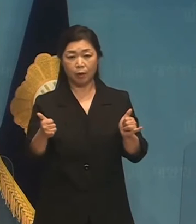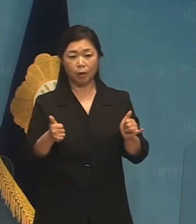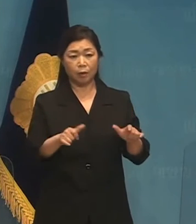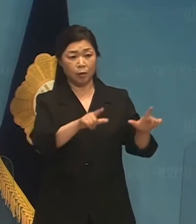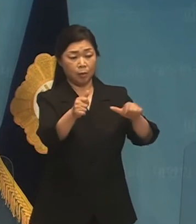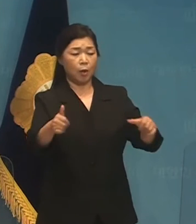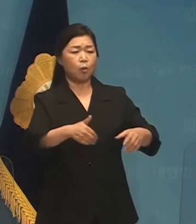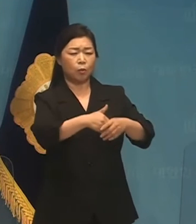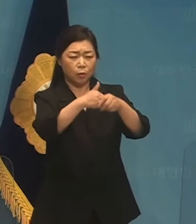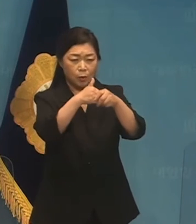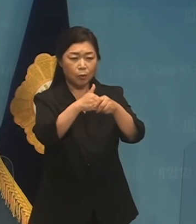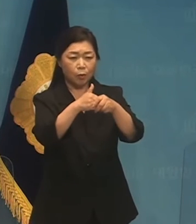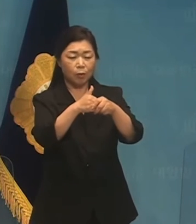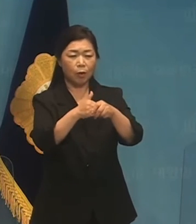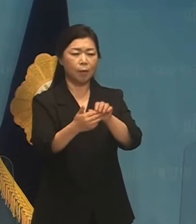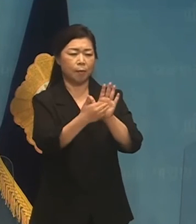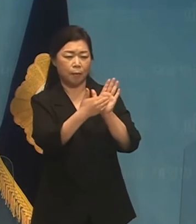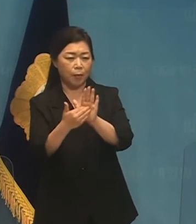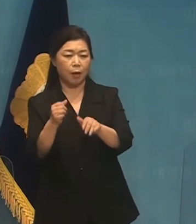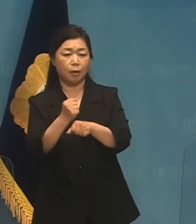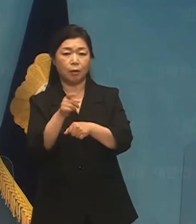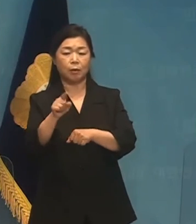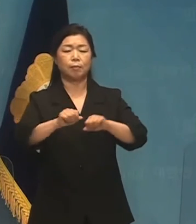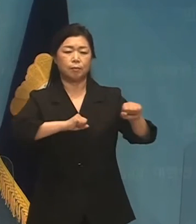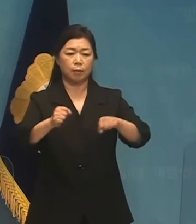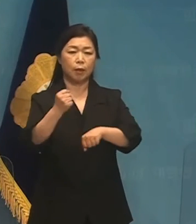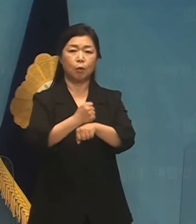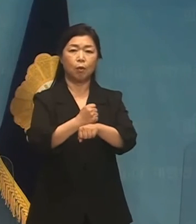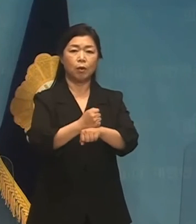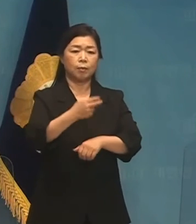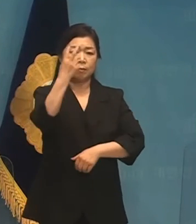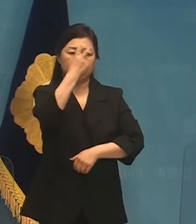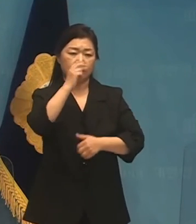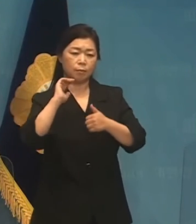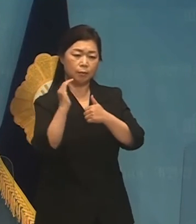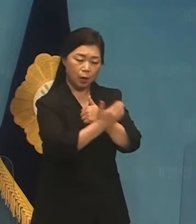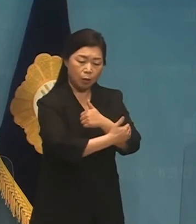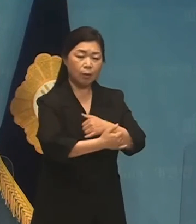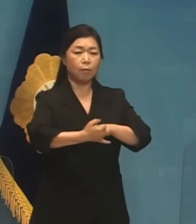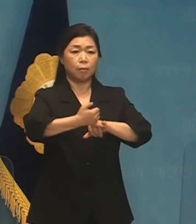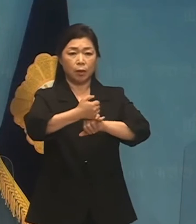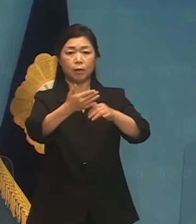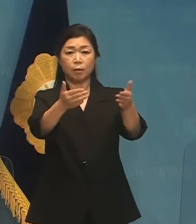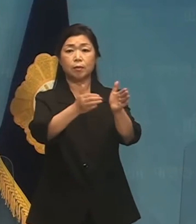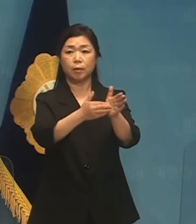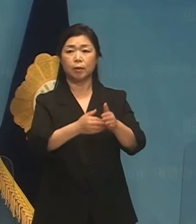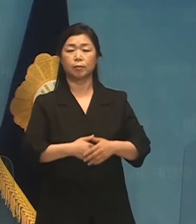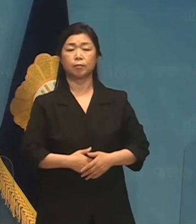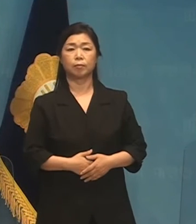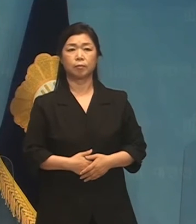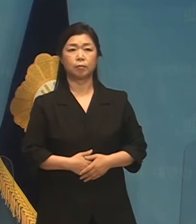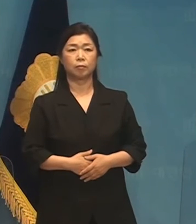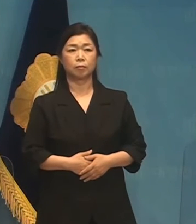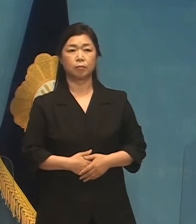주민들의 손을 잡고 막아내야 할 것은 막아내고 지켜내야 할 것은 지켜냈습니다.